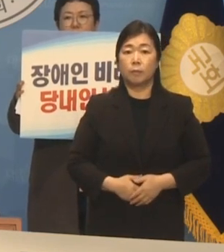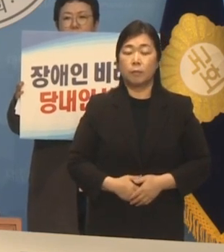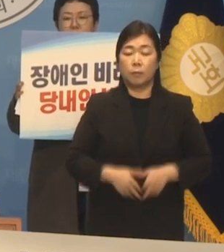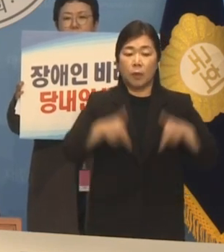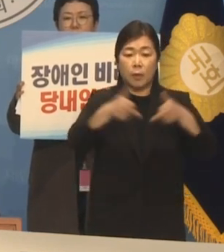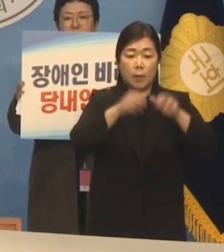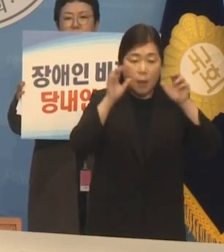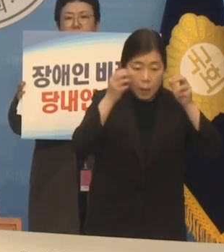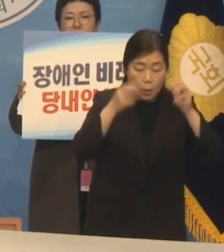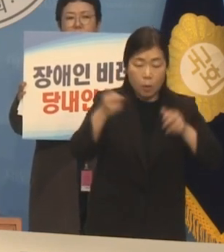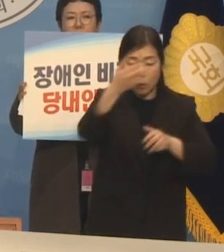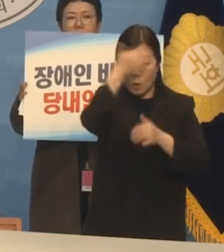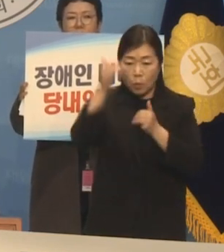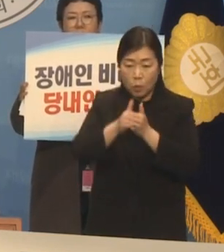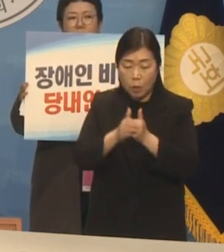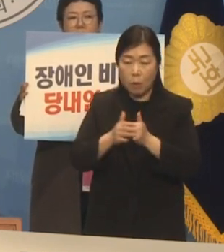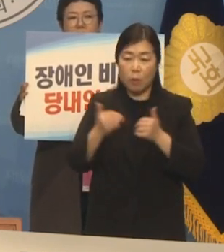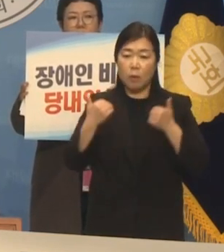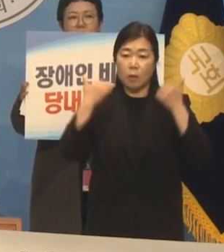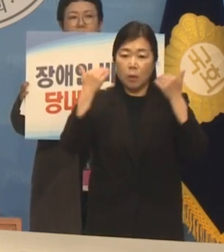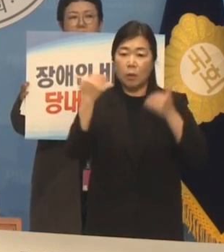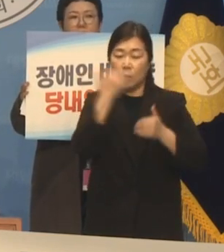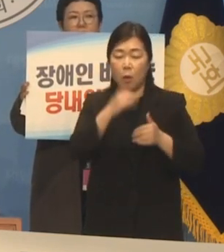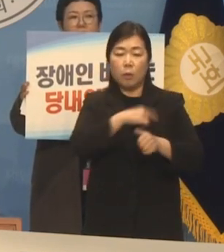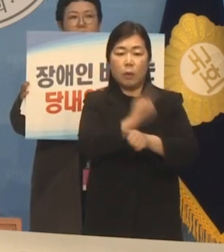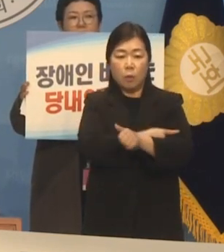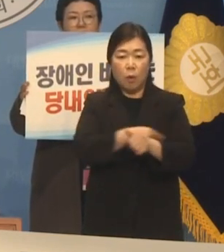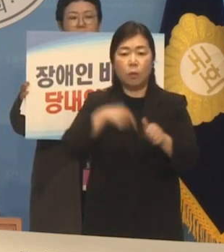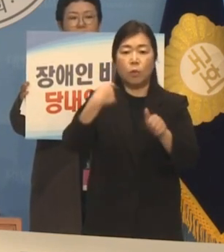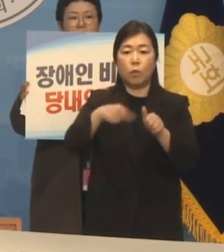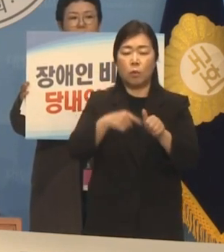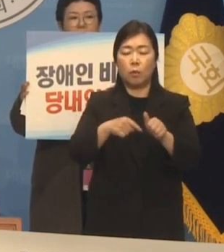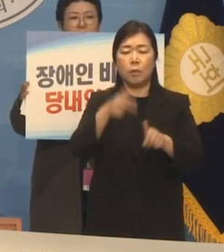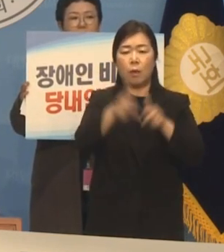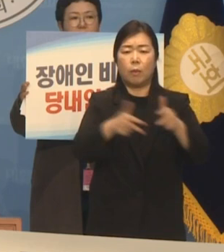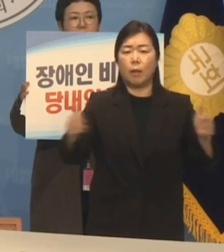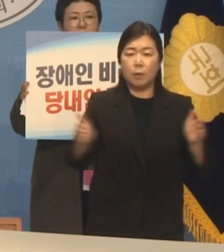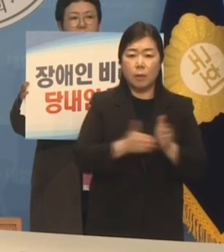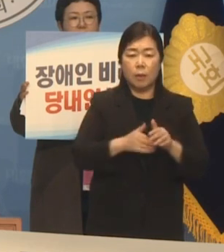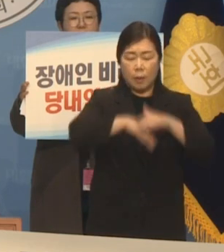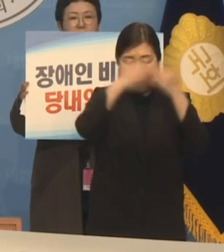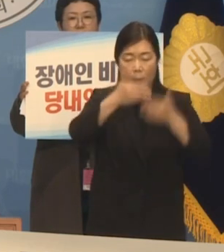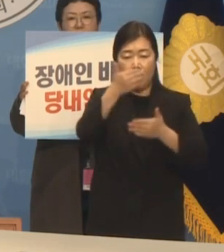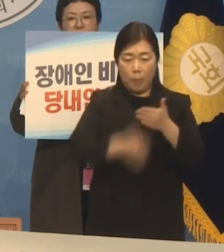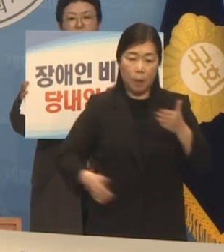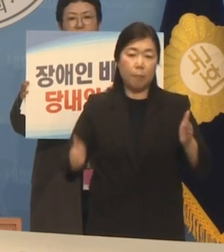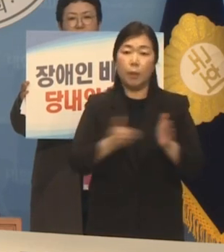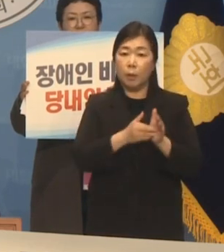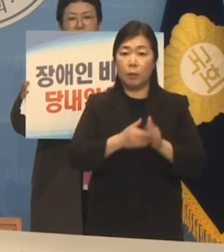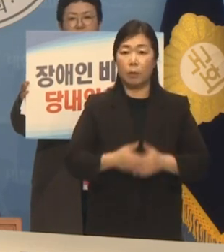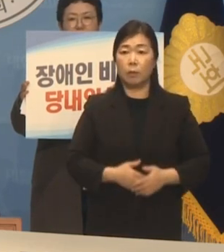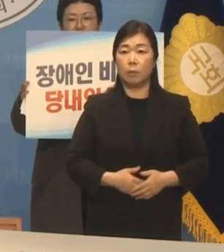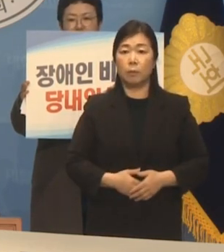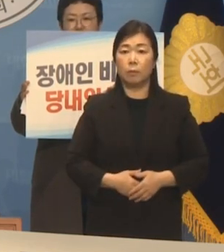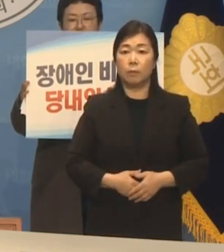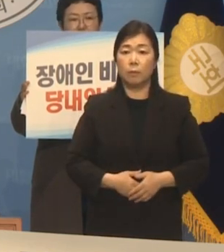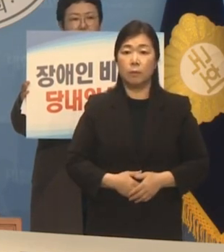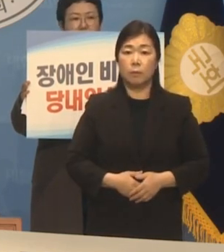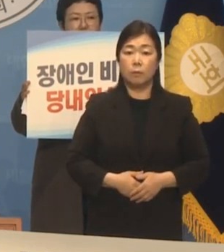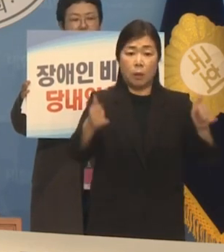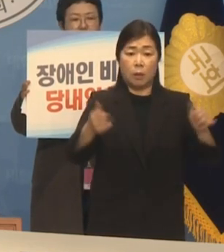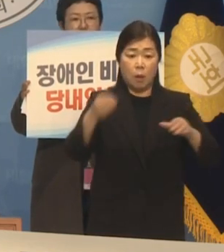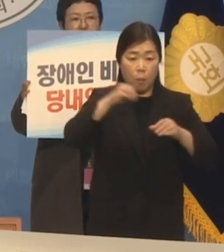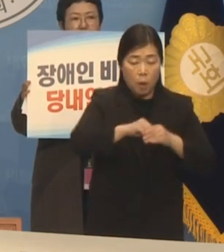장애아동 청소년 성인권 교육사업 예산도 전액 삭감되었다 장애인을